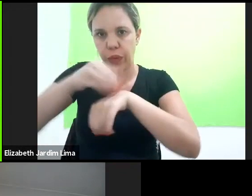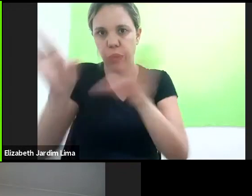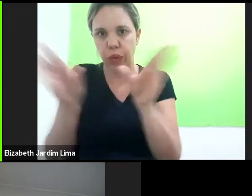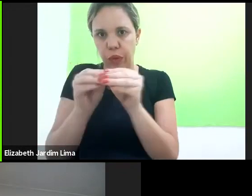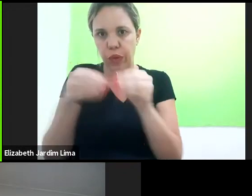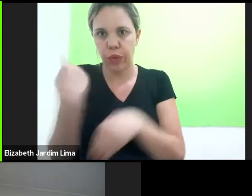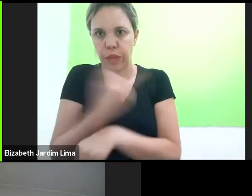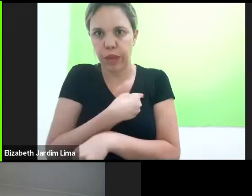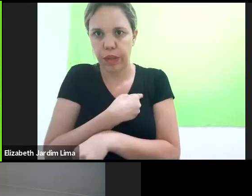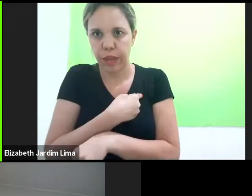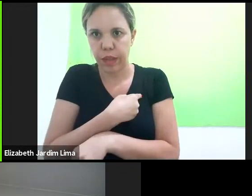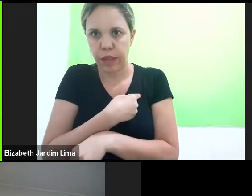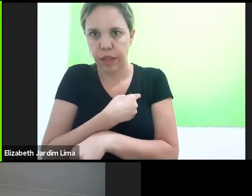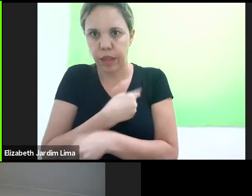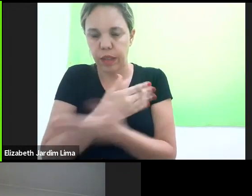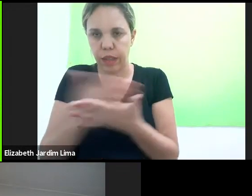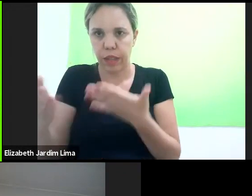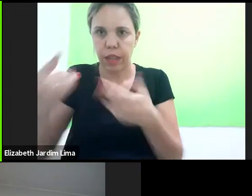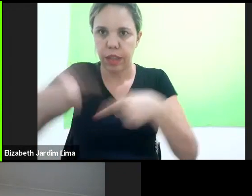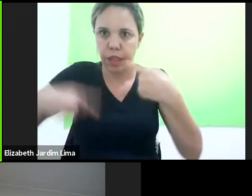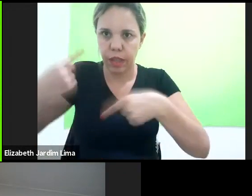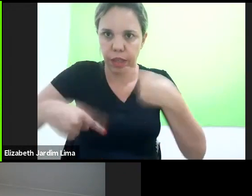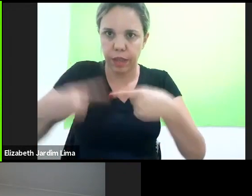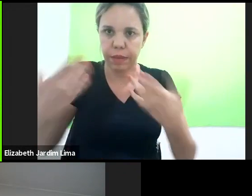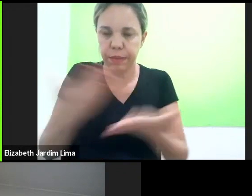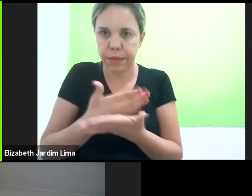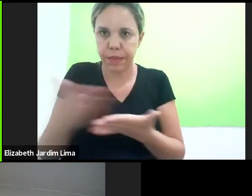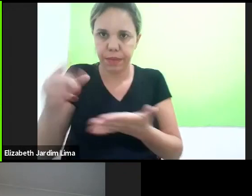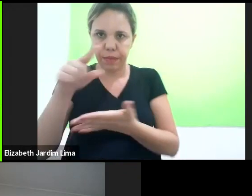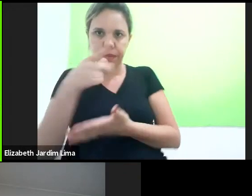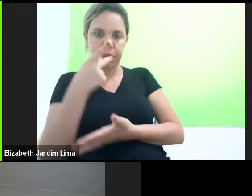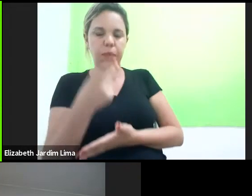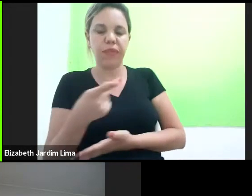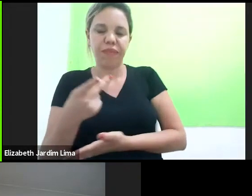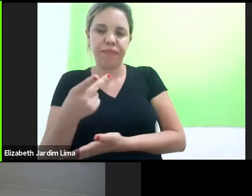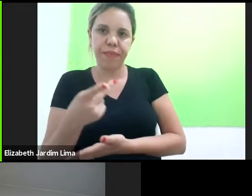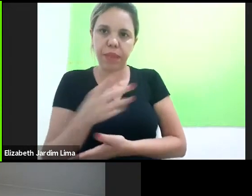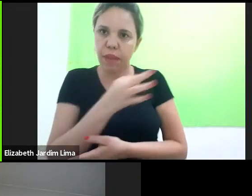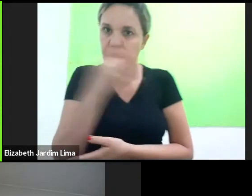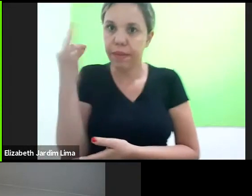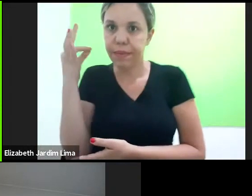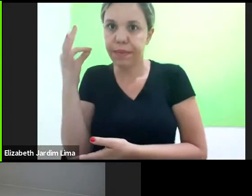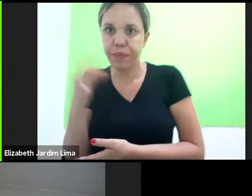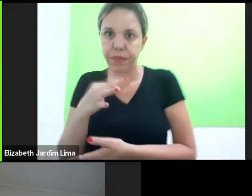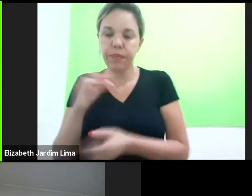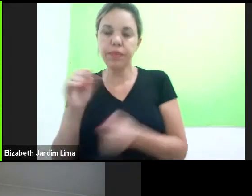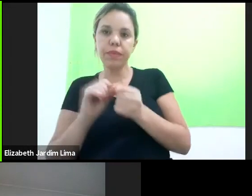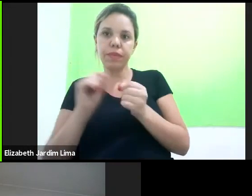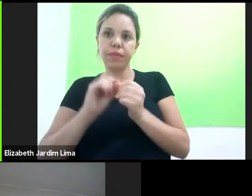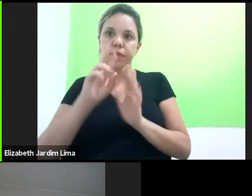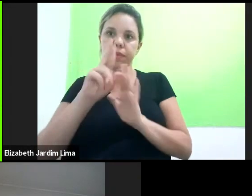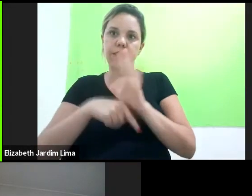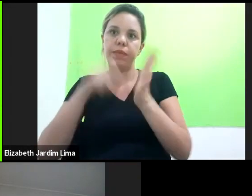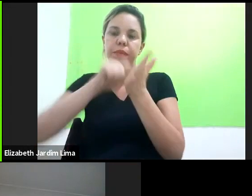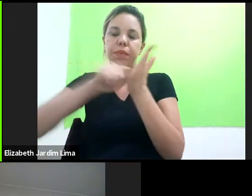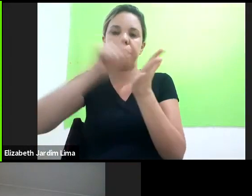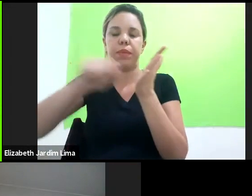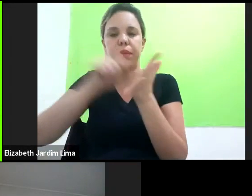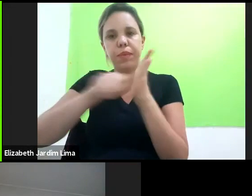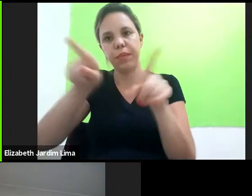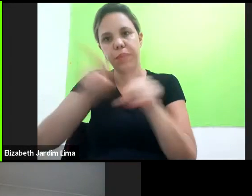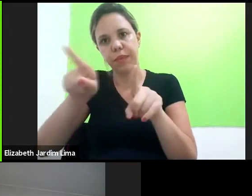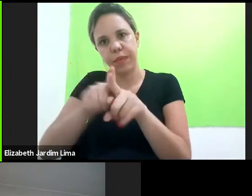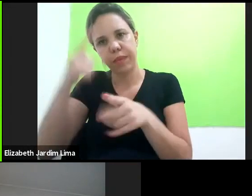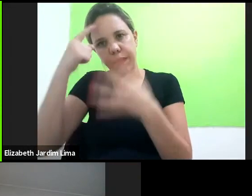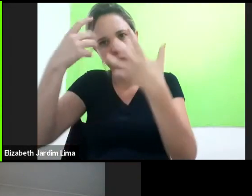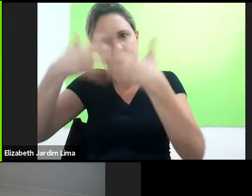gente começar um debate, então, mas a sua fala foi ótima, e estou aqui fazendo várias anotações também, pensando sobre algo